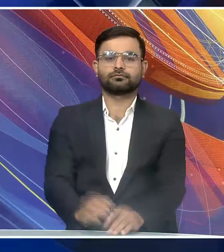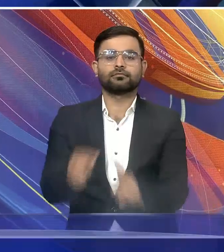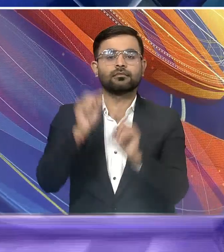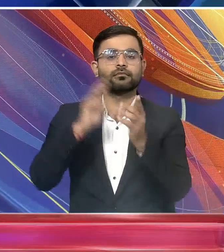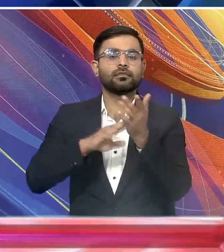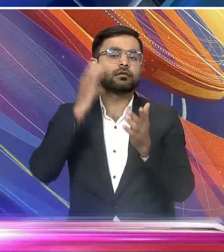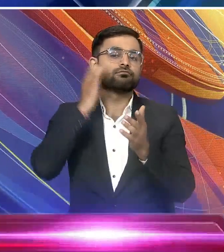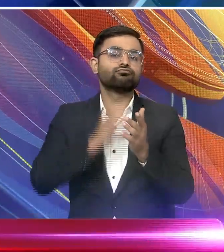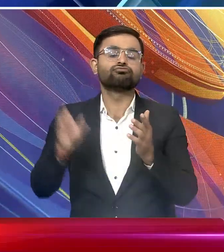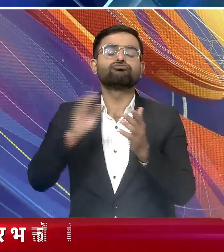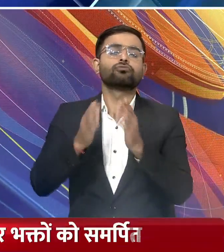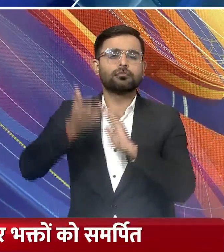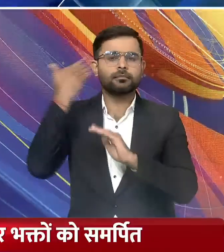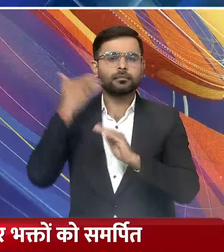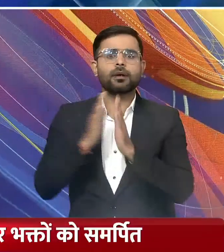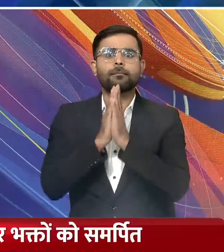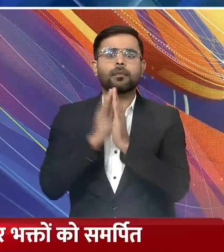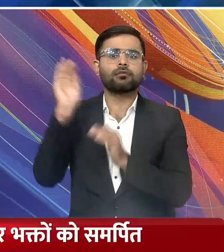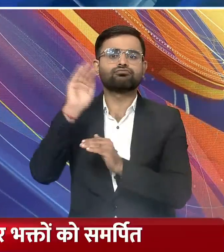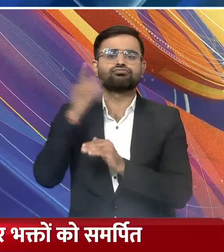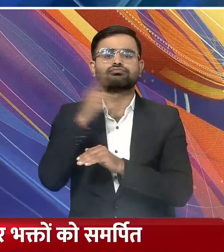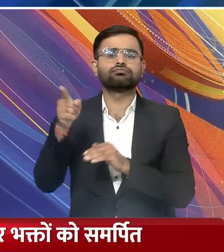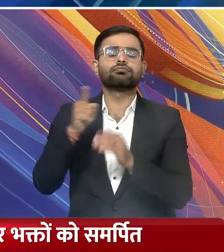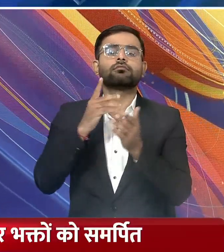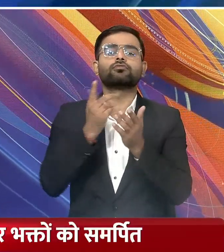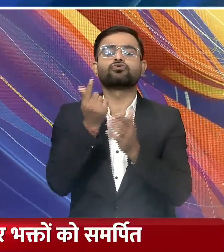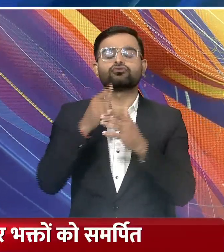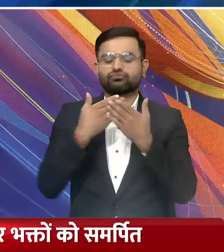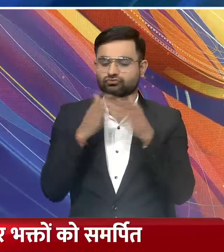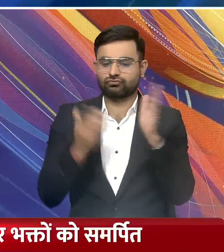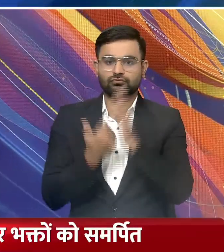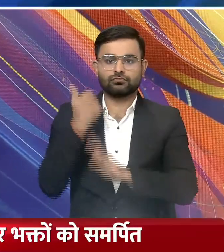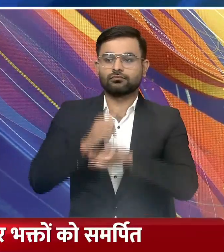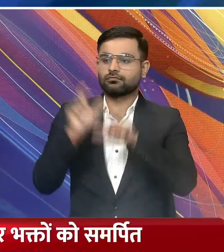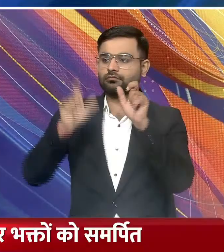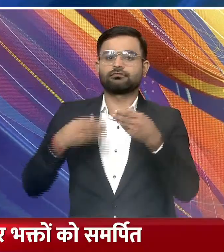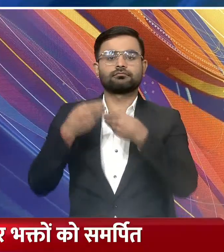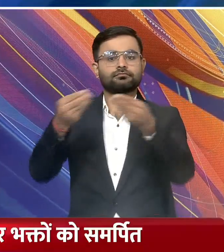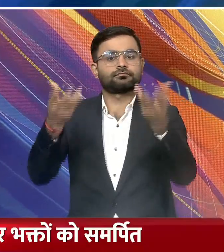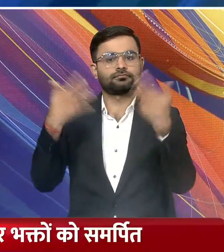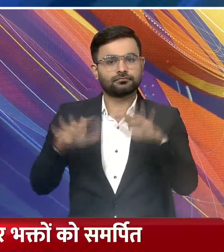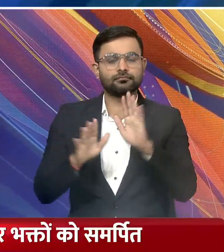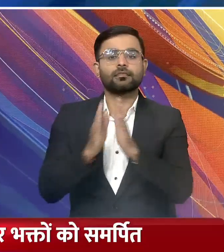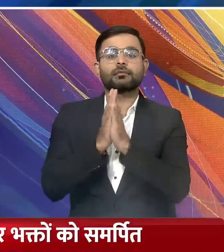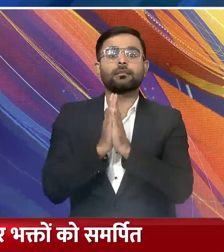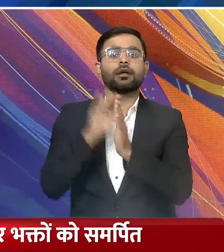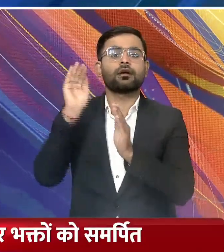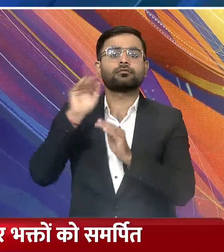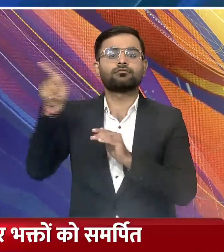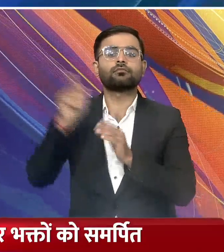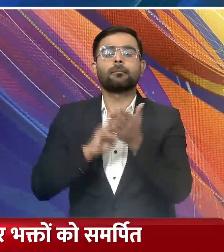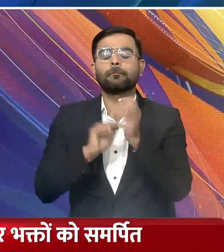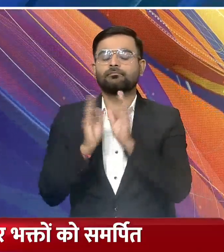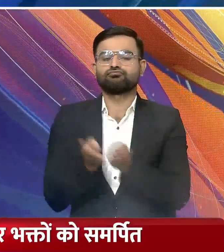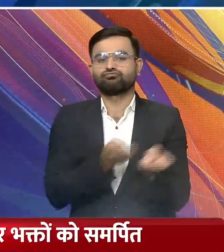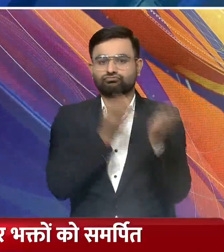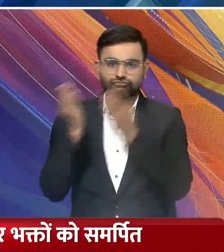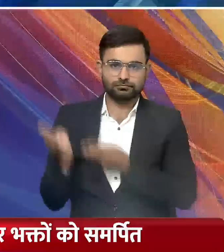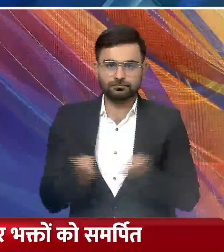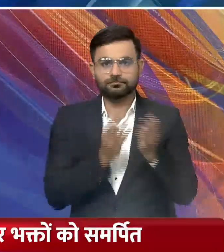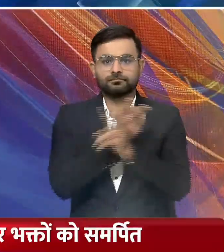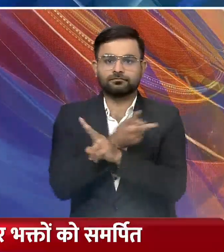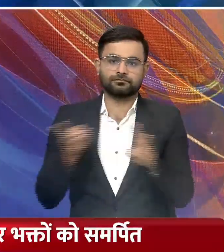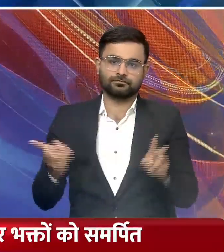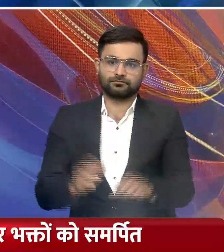पीएम मोदी ने नवनिर्मित श्री महाकाल लोक कॉरिडोर को भक्तों को किया समर्पित। महाकालेश्वर ज्योतिर्लिंग मंदिर में की पूजा